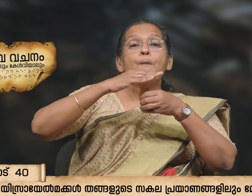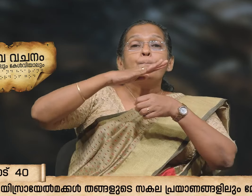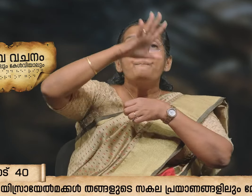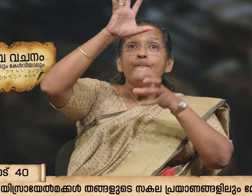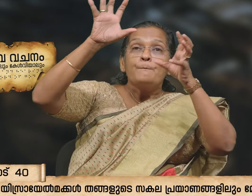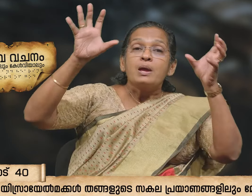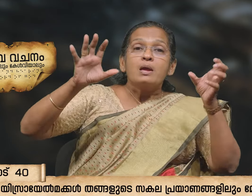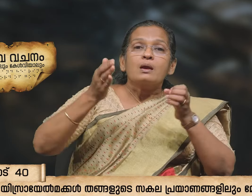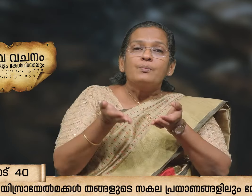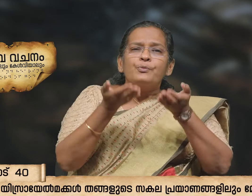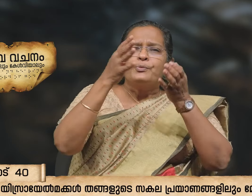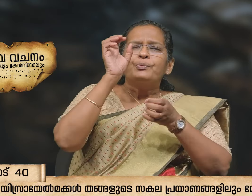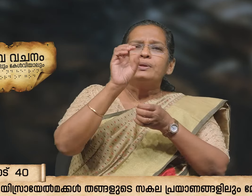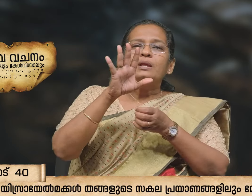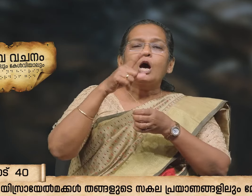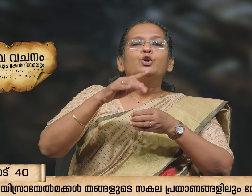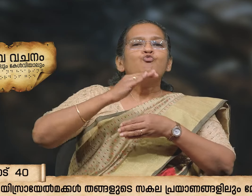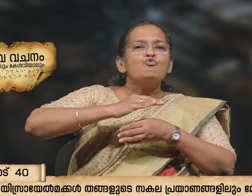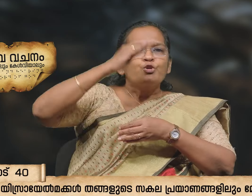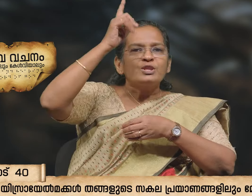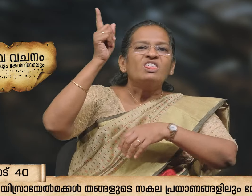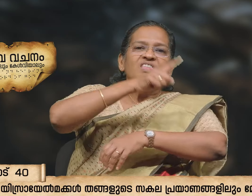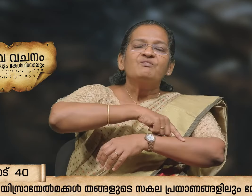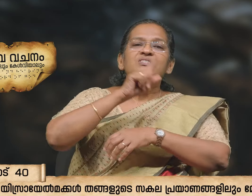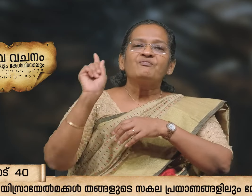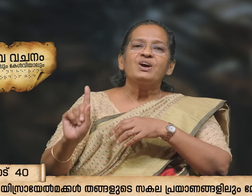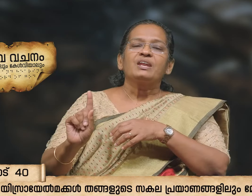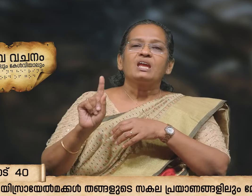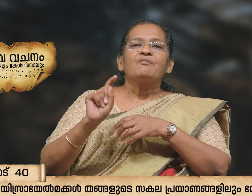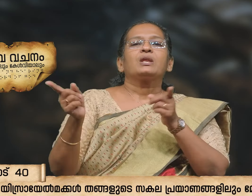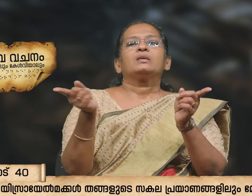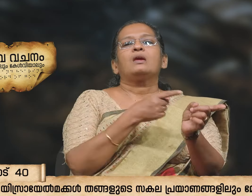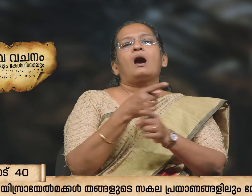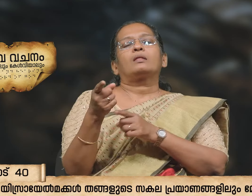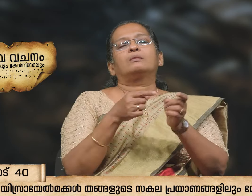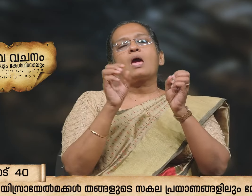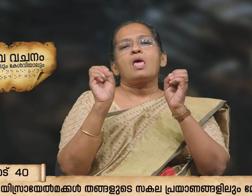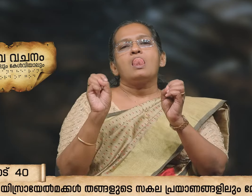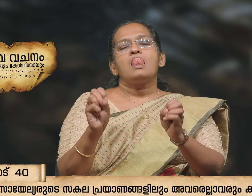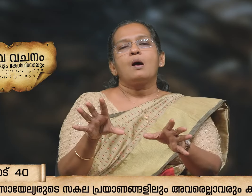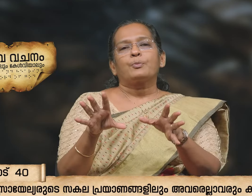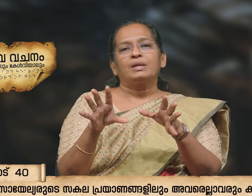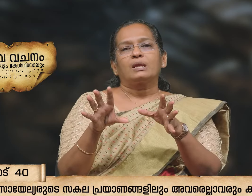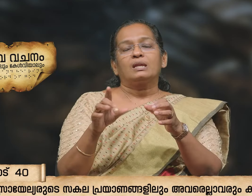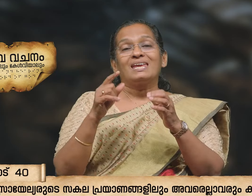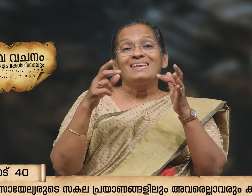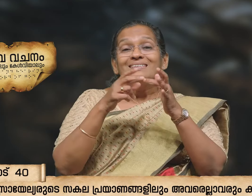ഉയരാതിരുന്നാൽ അത് ഉയരും നാൾ വരെ അവർ യാത്ര പുറപ്പെടാതിരിക്കും. ഇസ്രായേലിയരുടെ